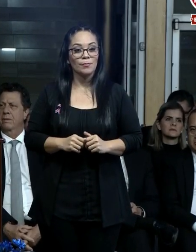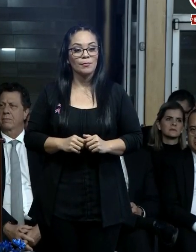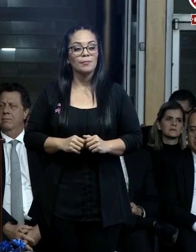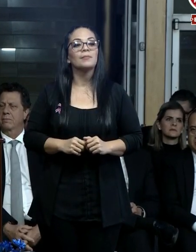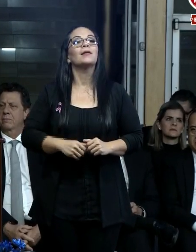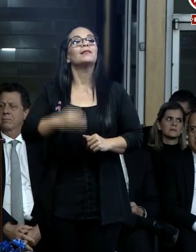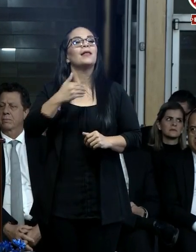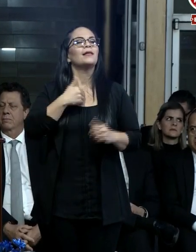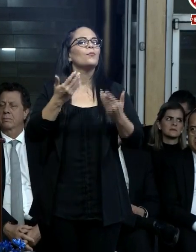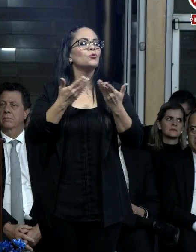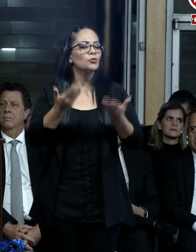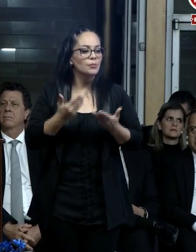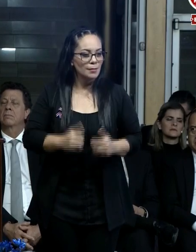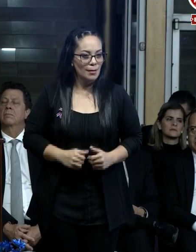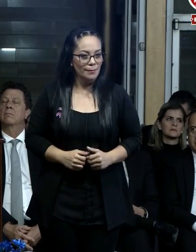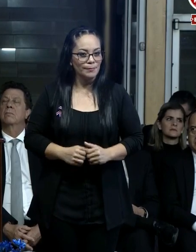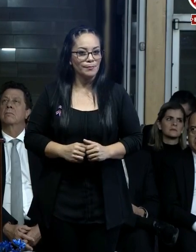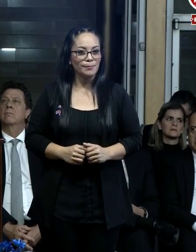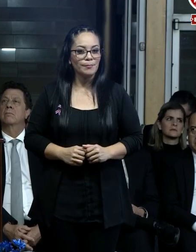tenemos que